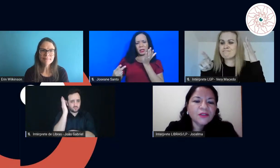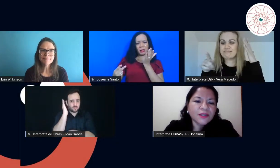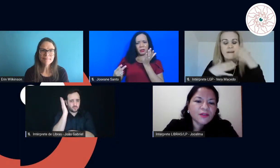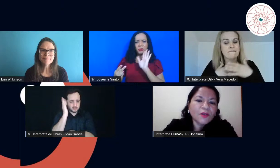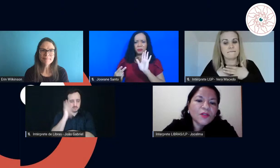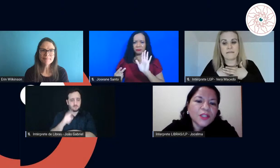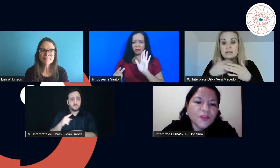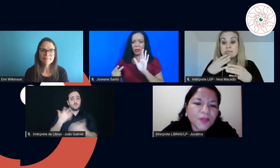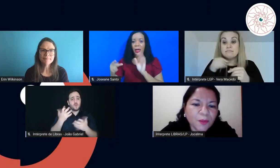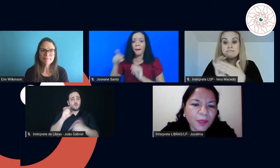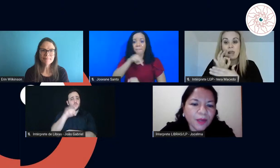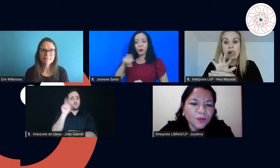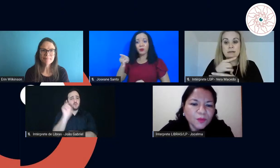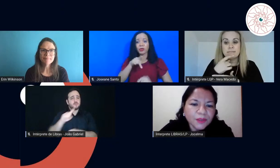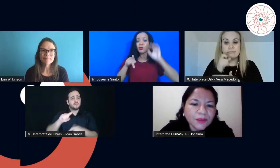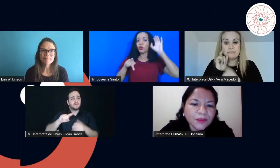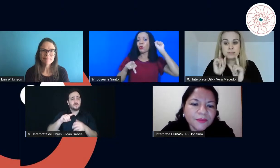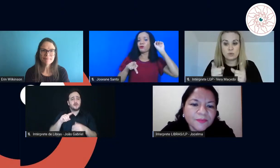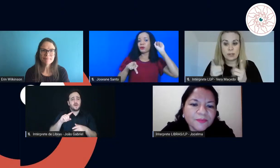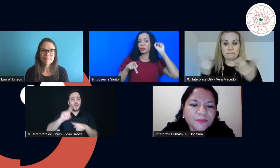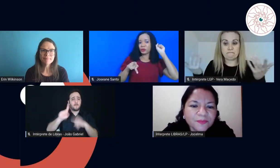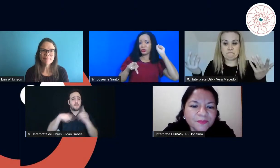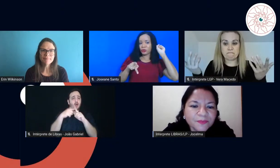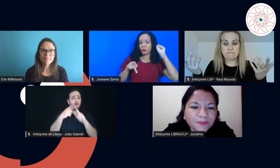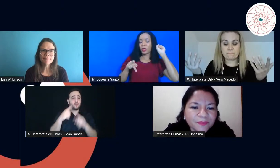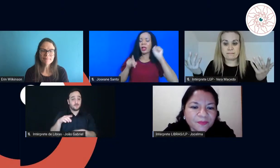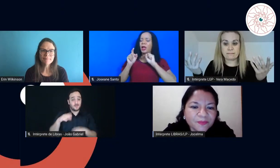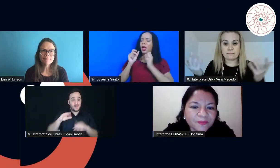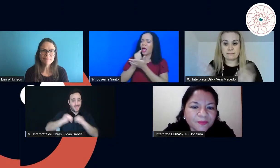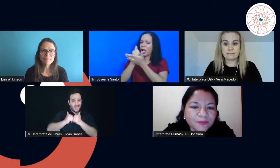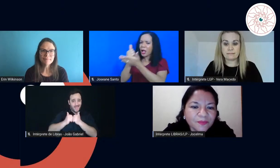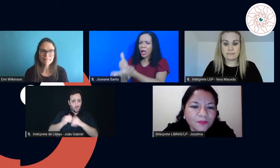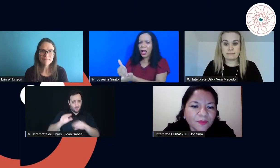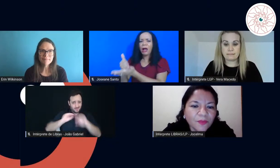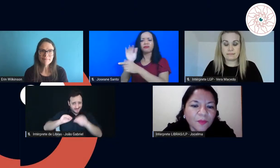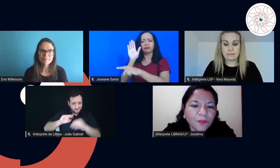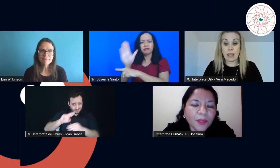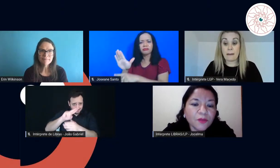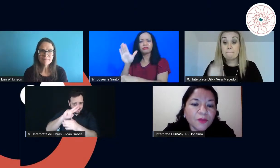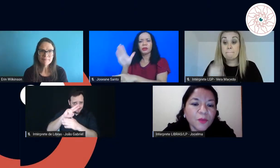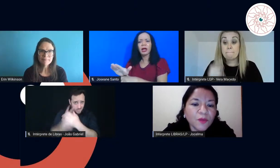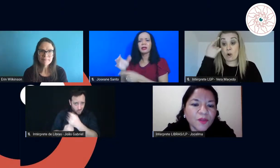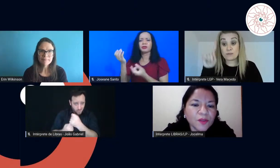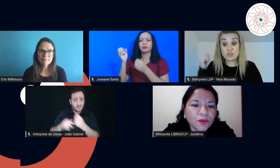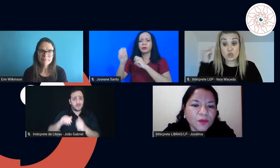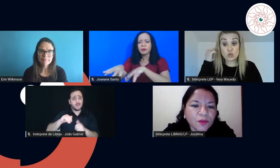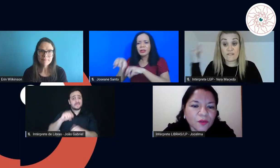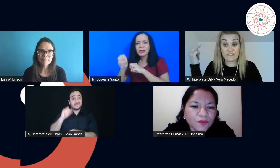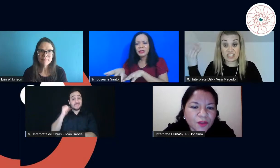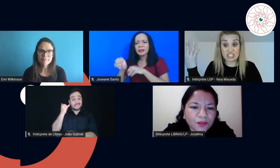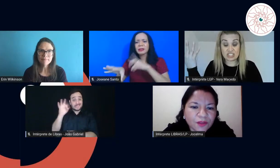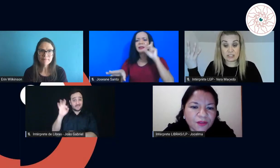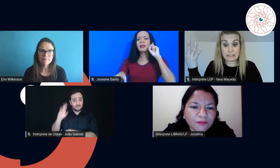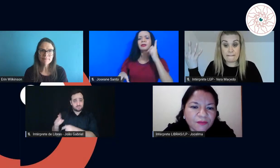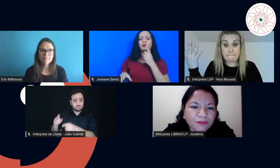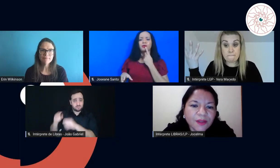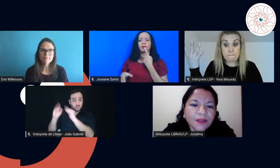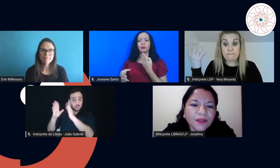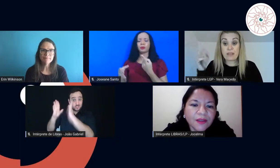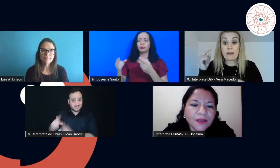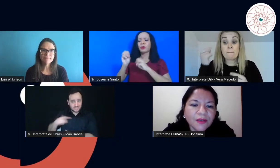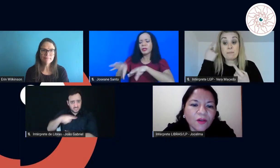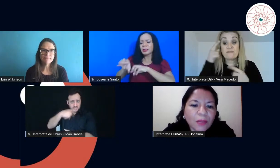gostaria de fazer uma pergunta para os professores ouvintes que